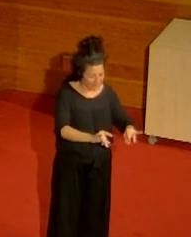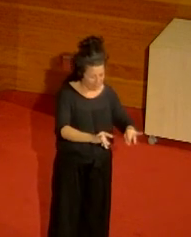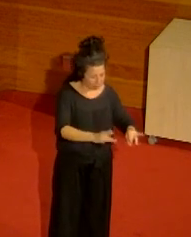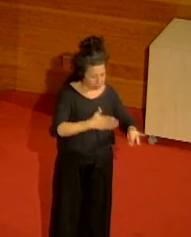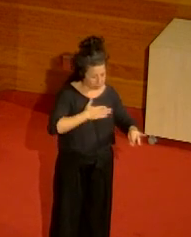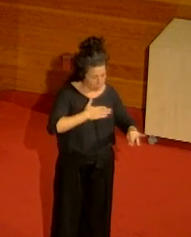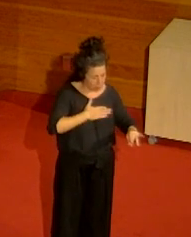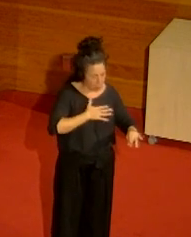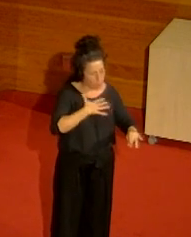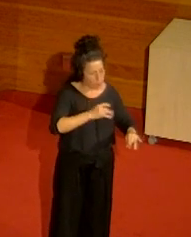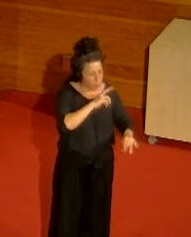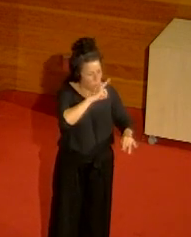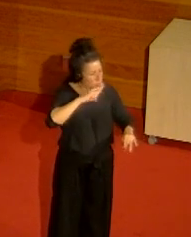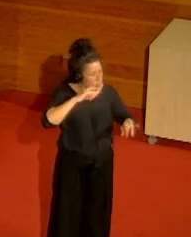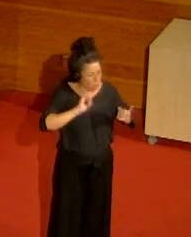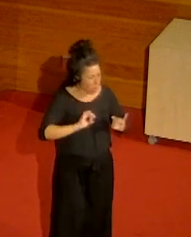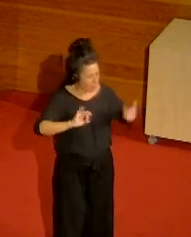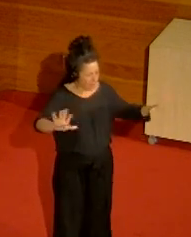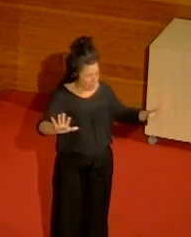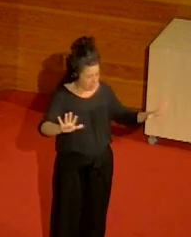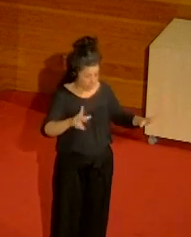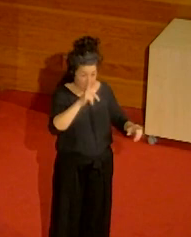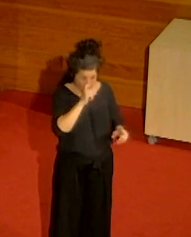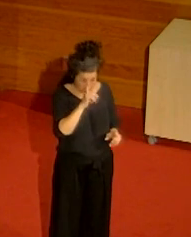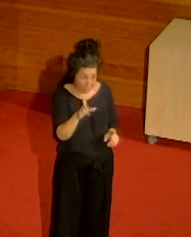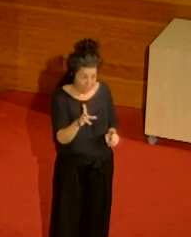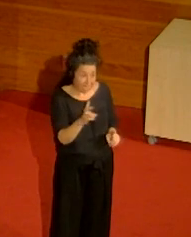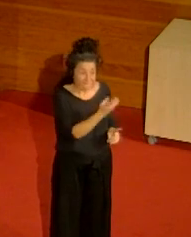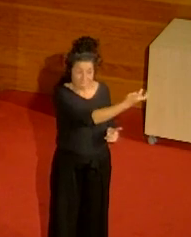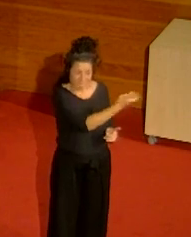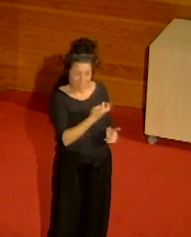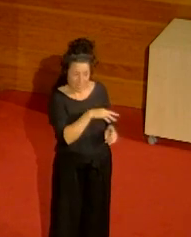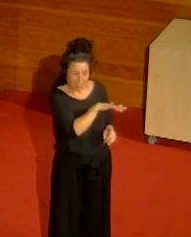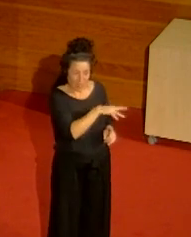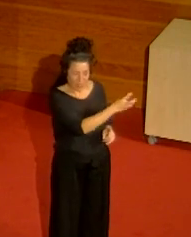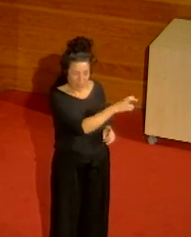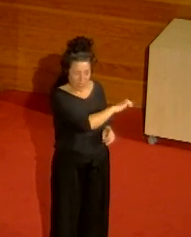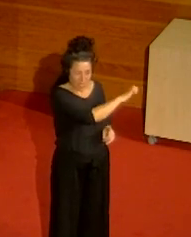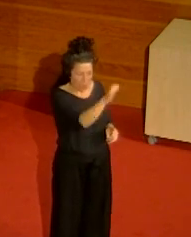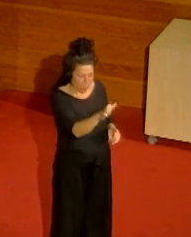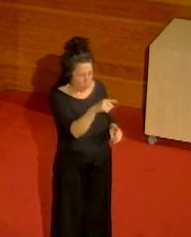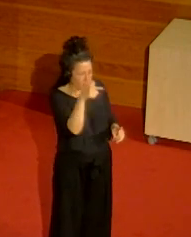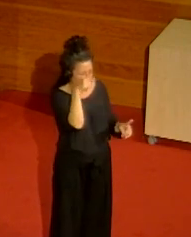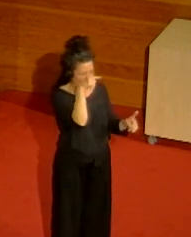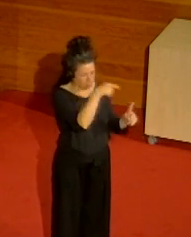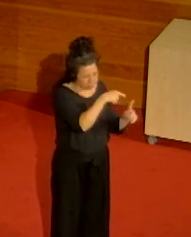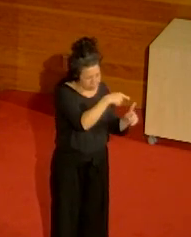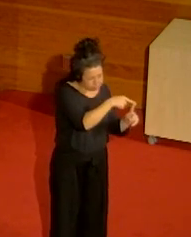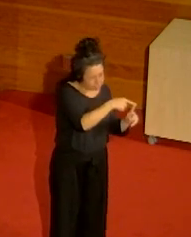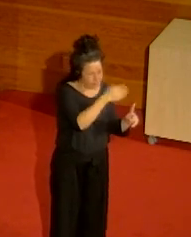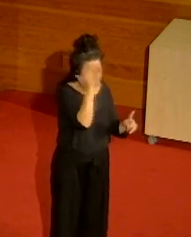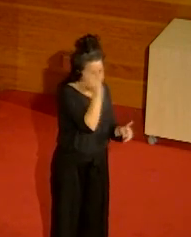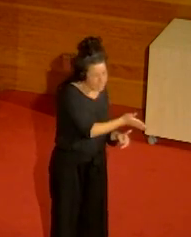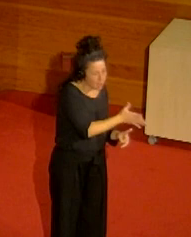pudieran ser judíos libremente porque recuerde que venían de Europa donde eran señalados y perseguidos y castigados por por ser